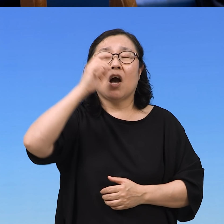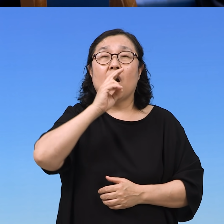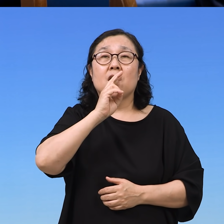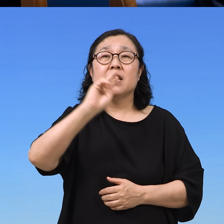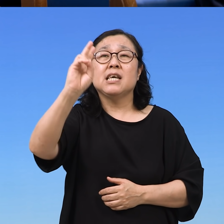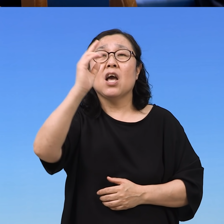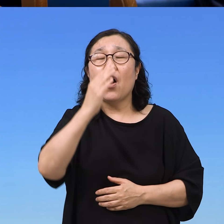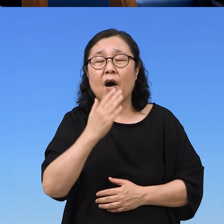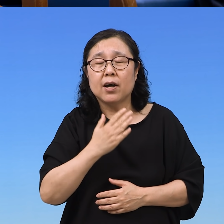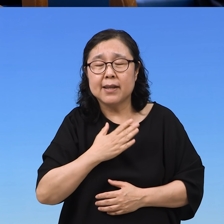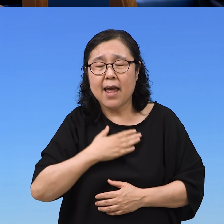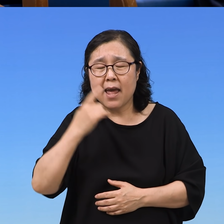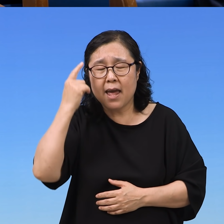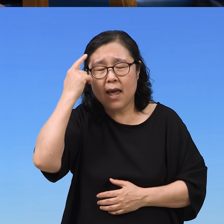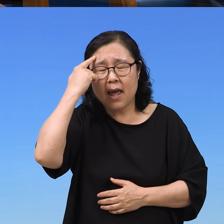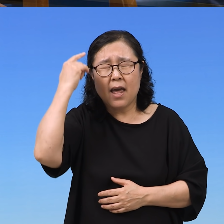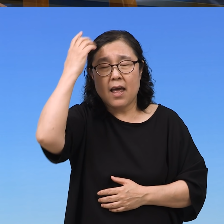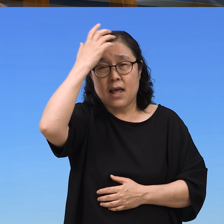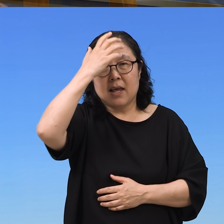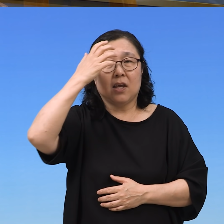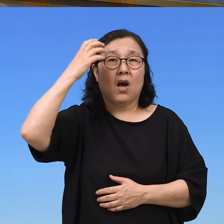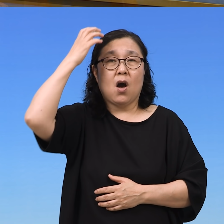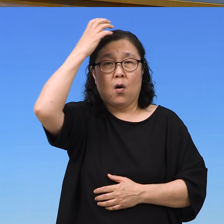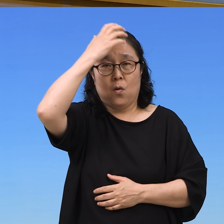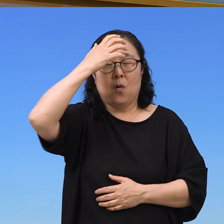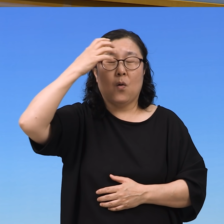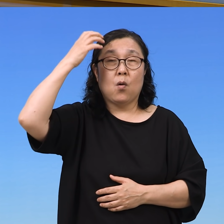성령이여 내 영혼